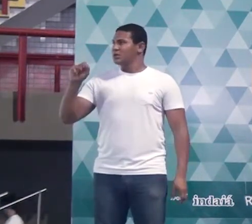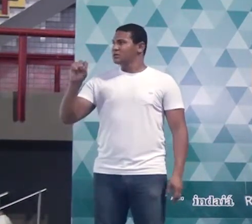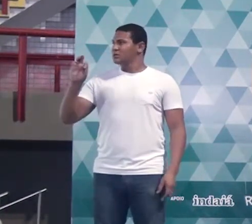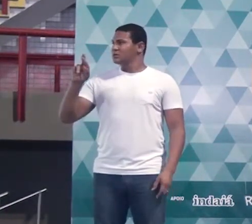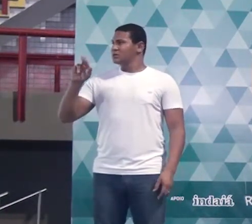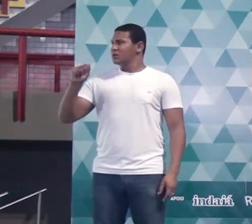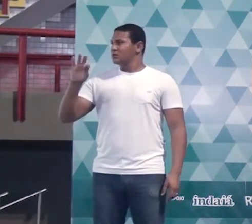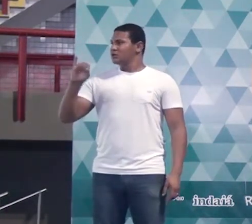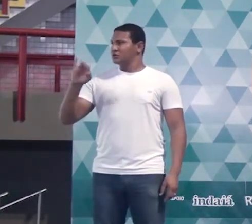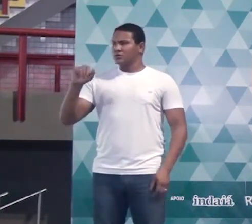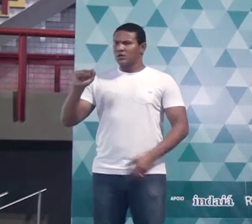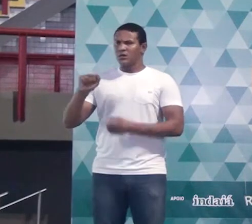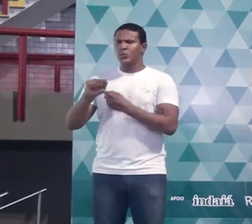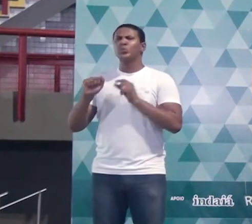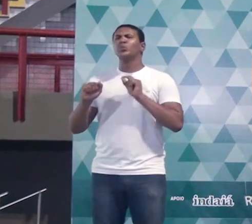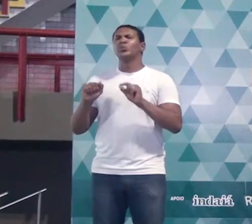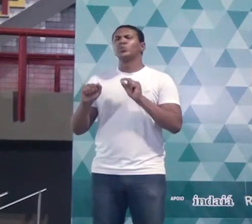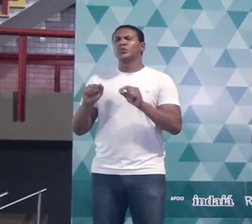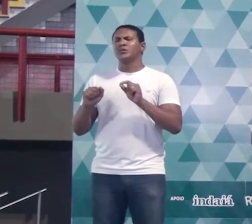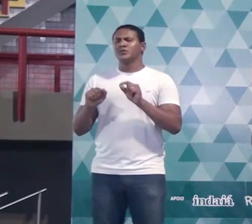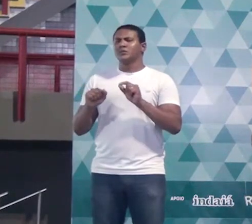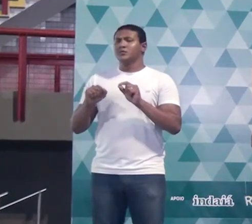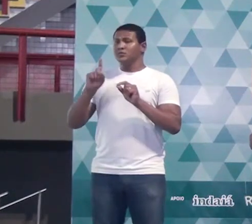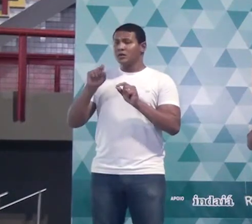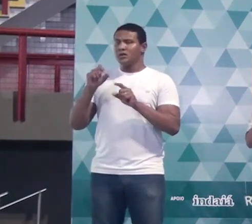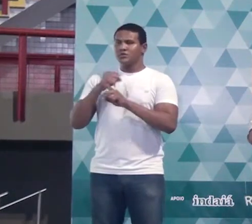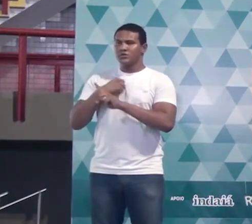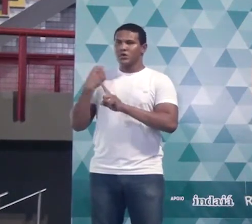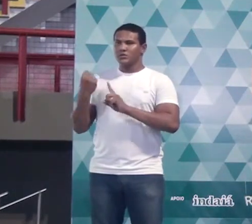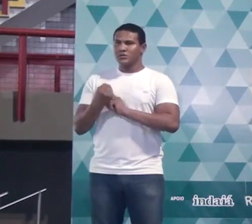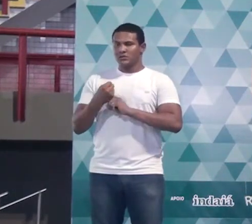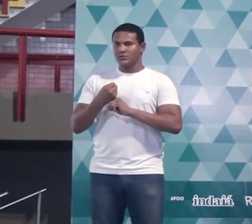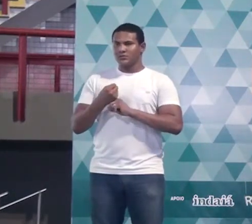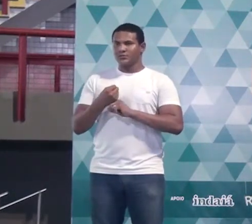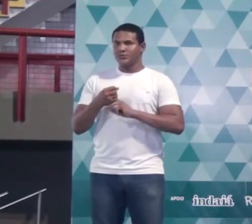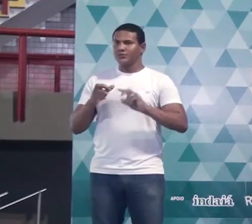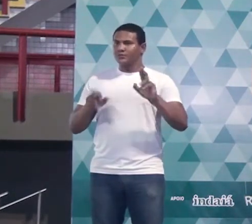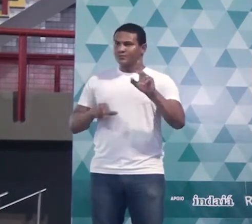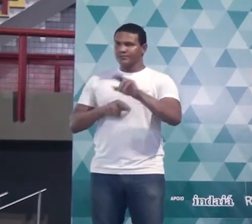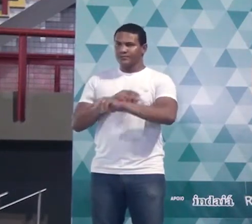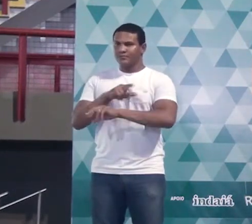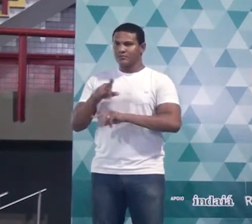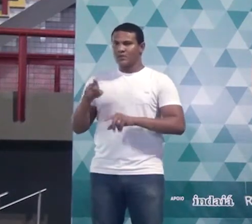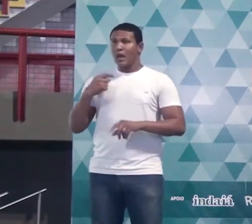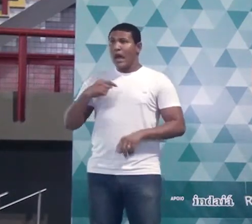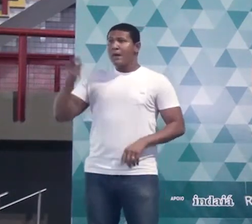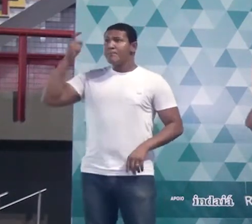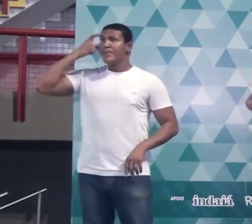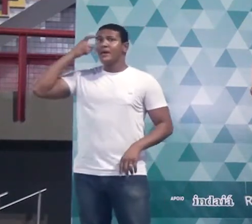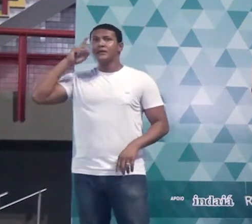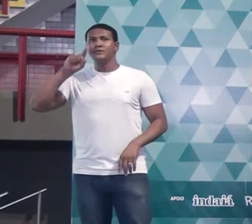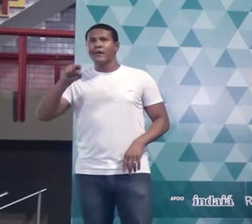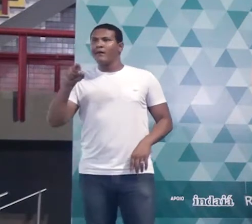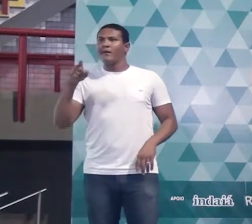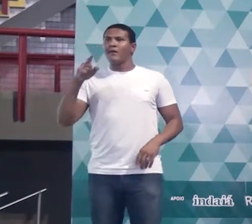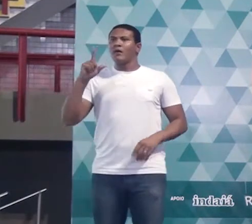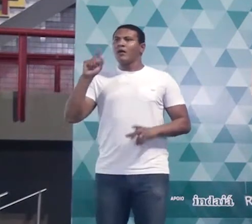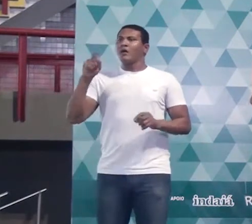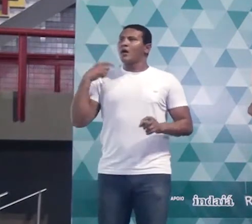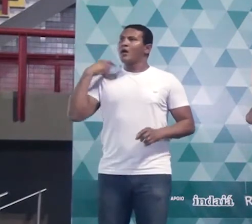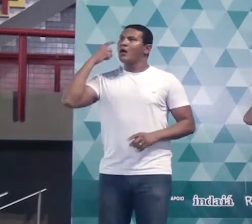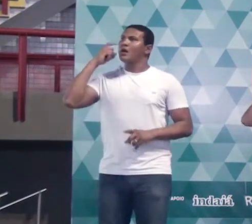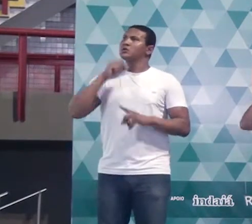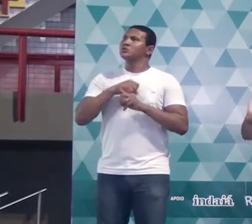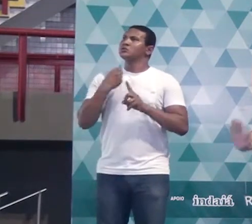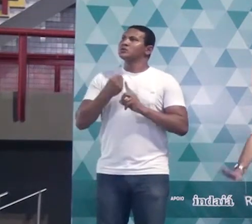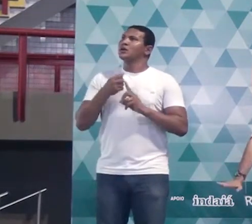diastrática. Sabe o que é isso? É variação social. Eu só quero que você não saia daqui pensando assim. Variação social